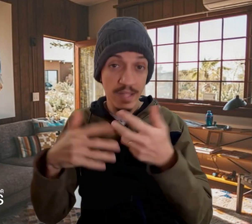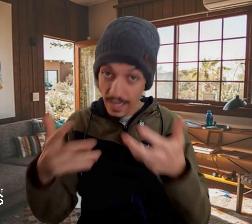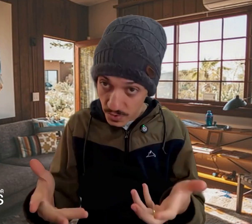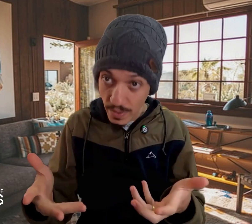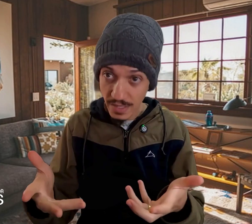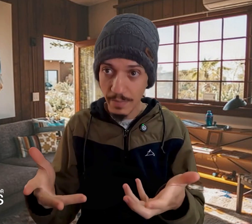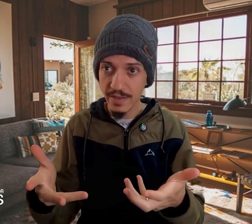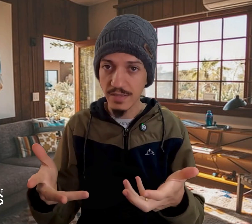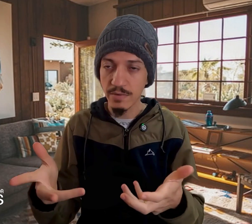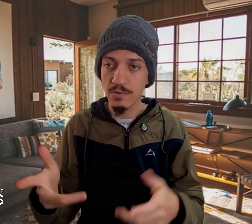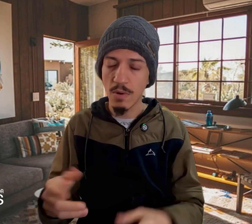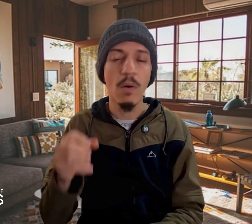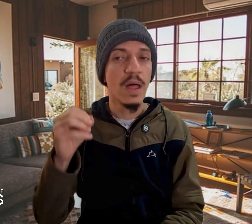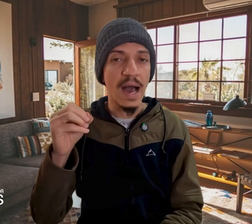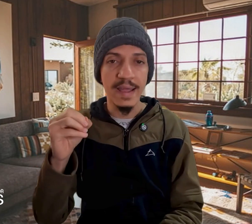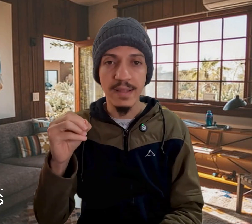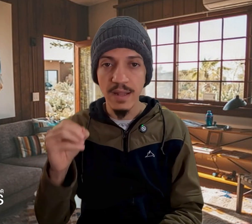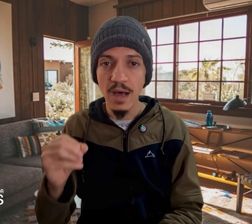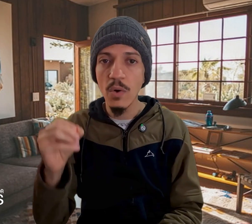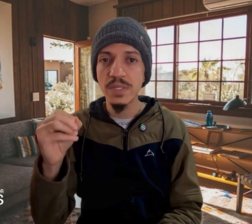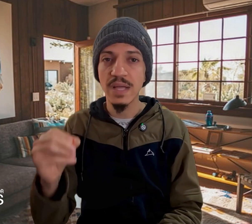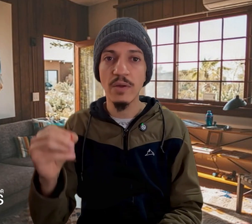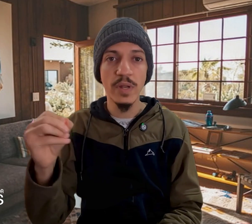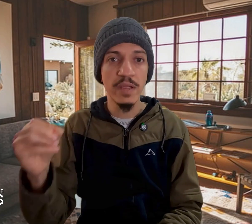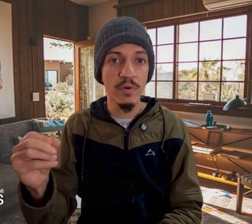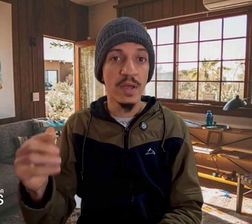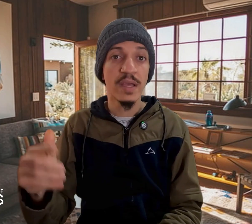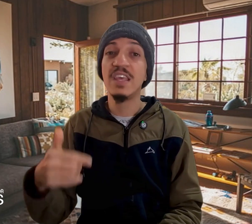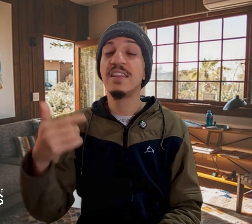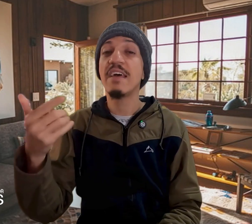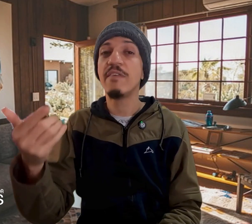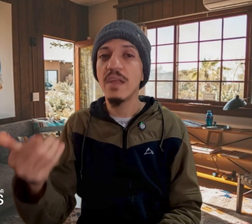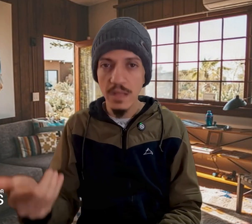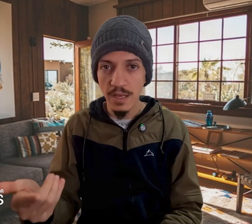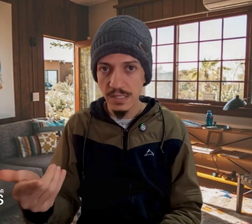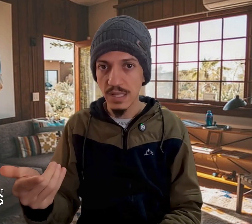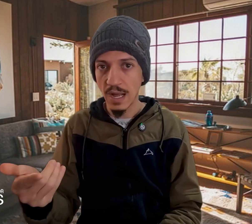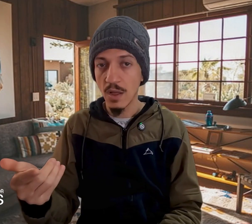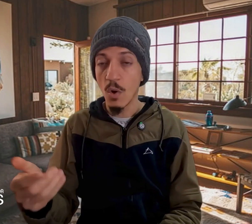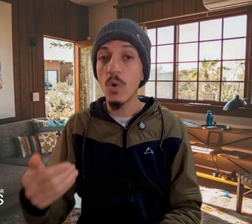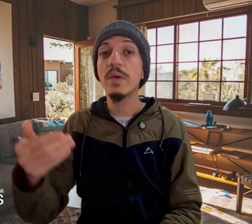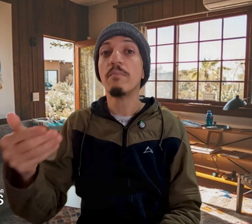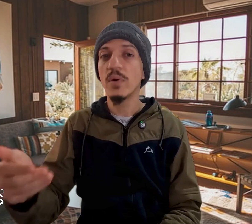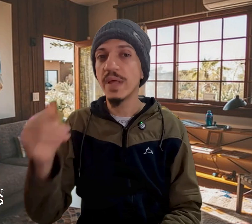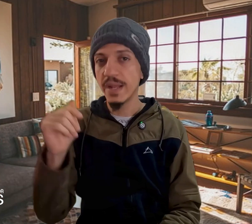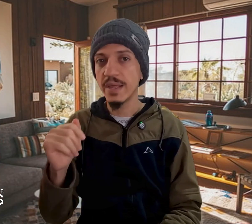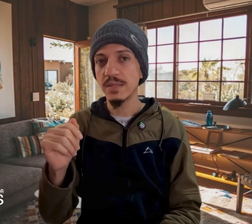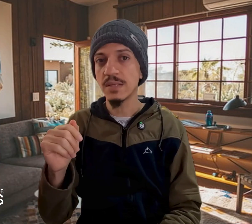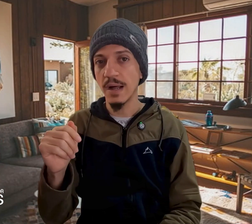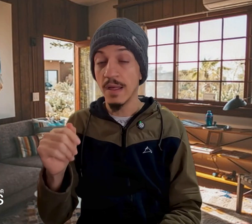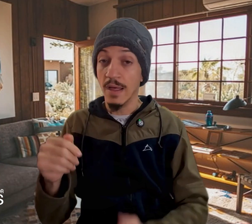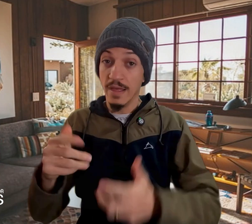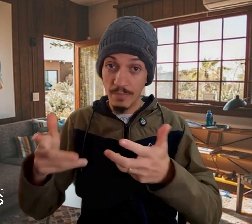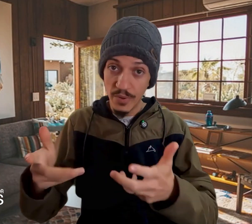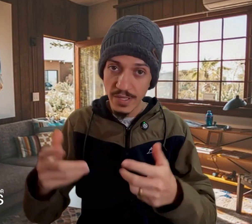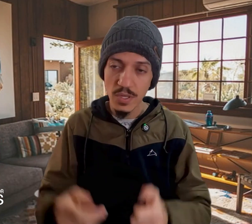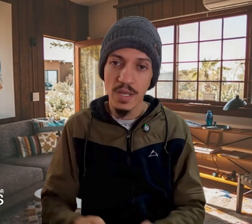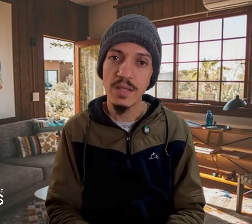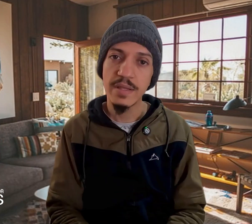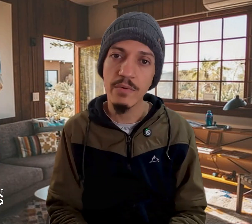sua interpretação atual ainda não está no nível que deveria estar ou que poderia estar. E é por isso que ter um